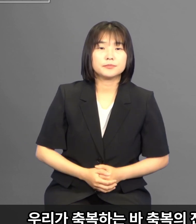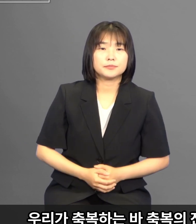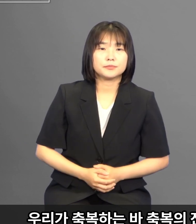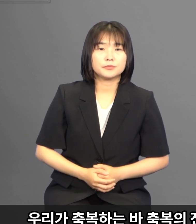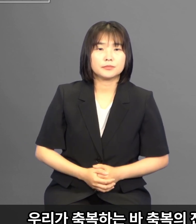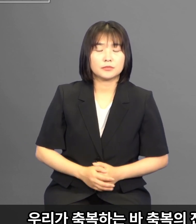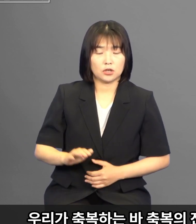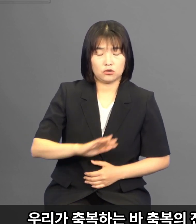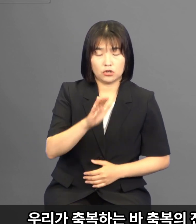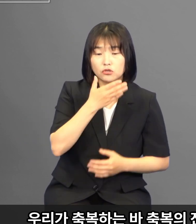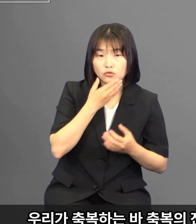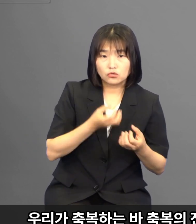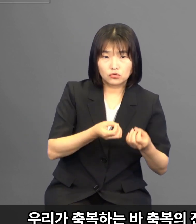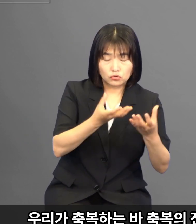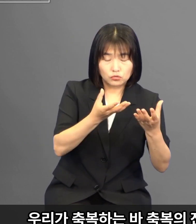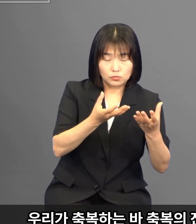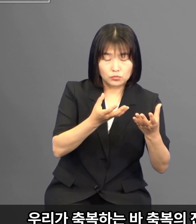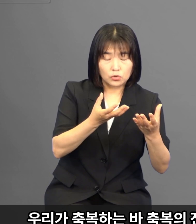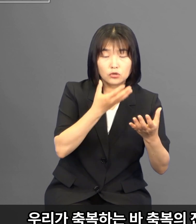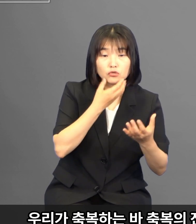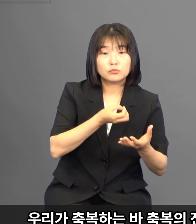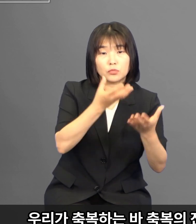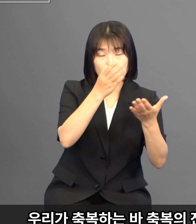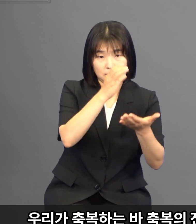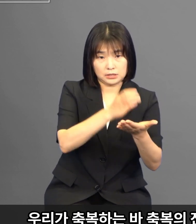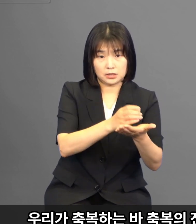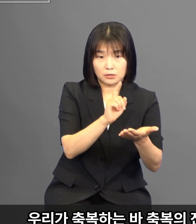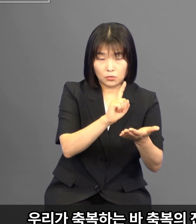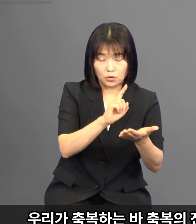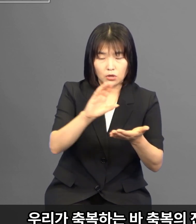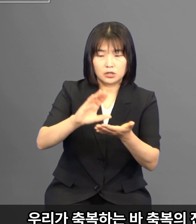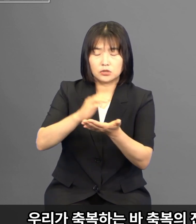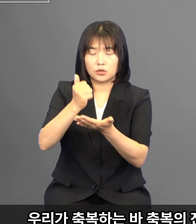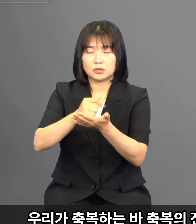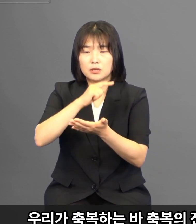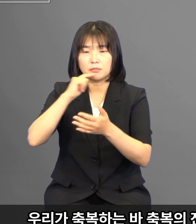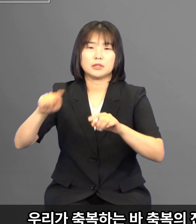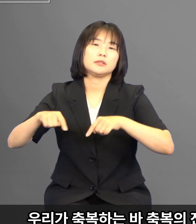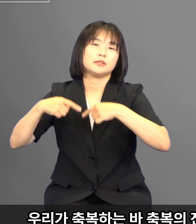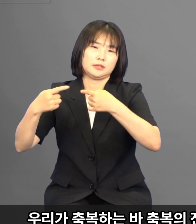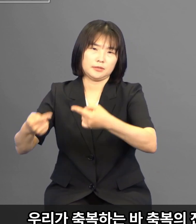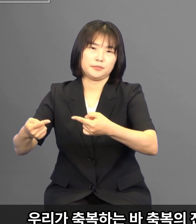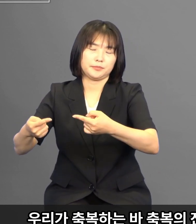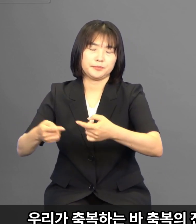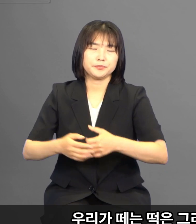우리가 축복하는 바 축복의 자는 그리스도의 피에 참여함이 아니며